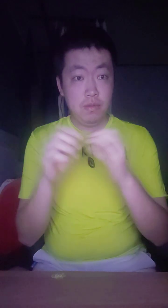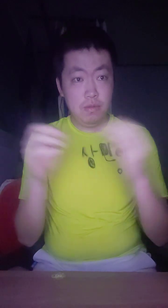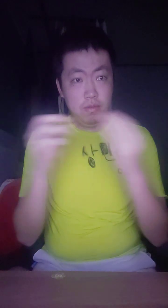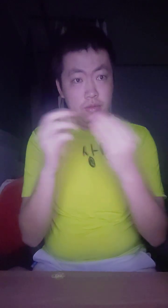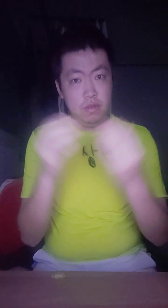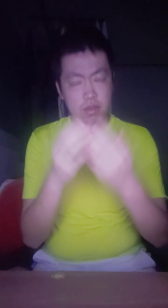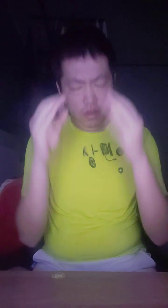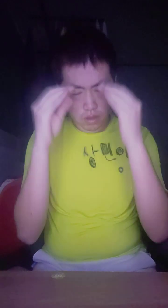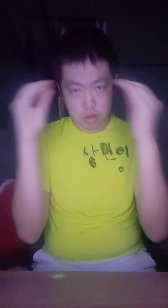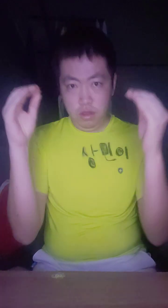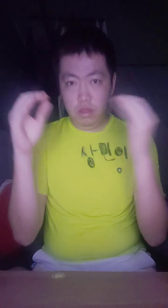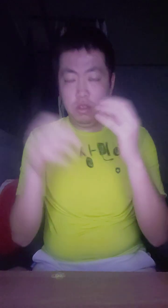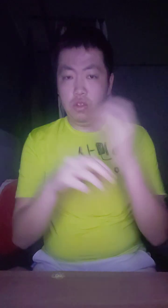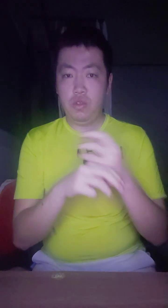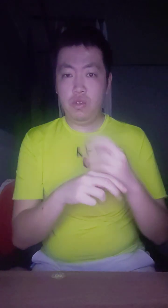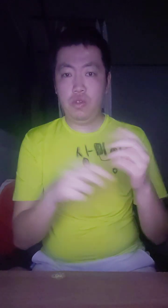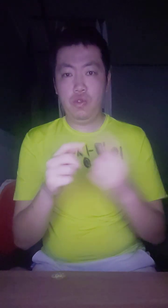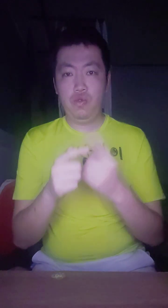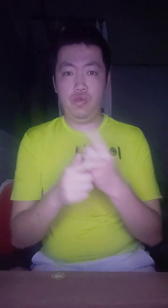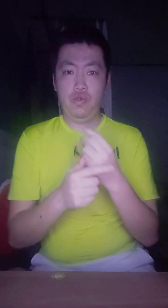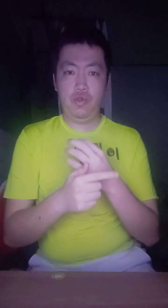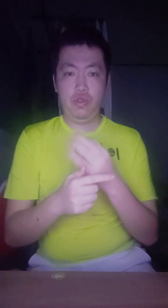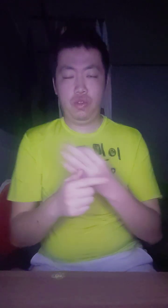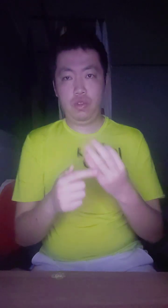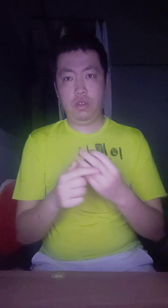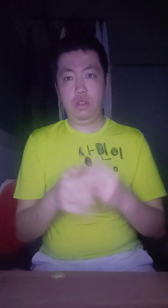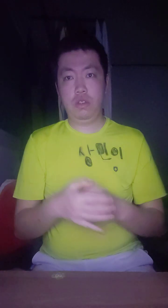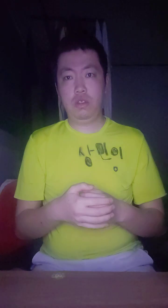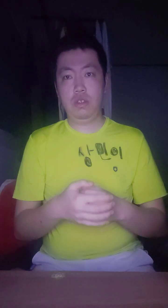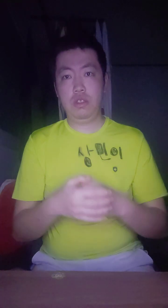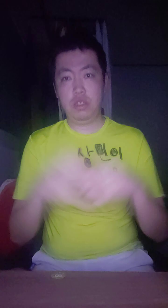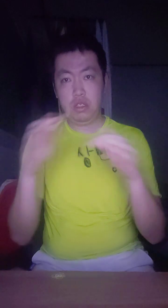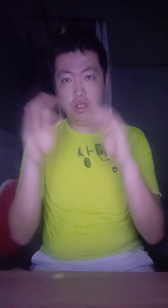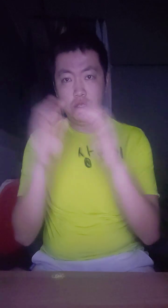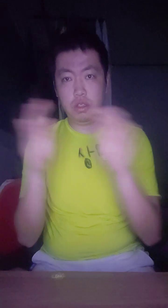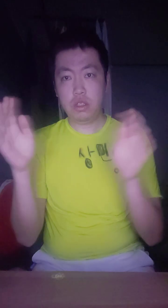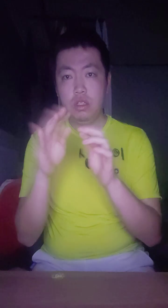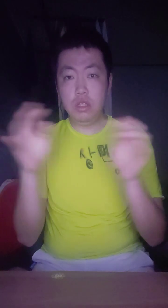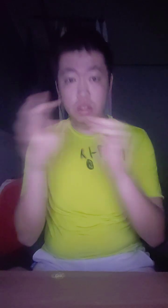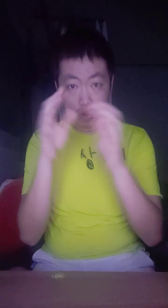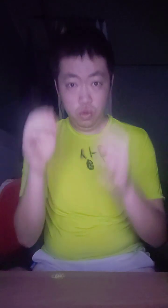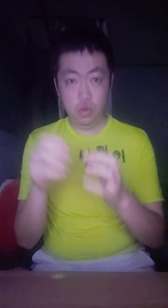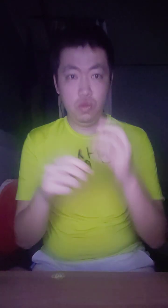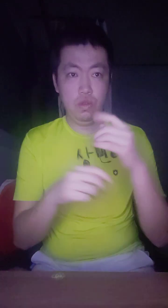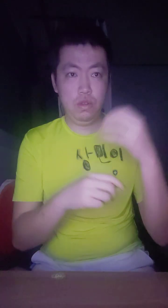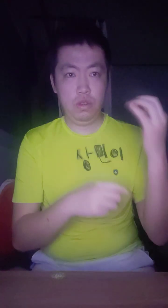다 나갔다고 그러면서 이제 그 집만 나간 줄 알았는데 나와서 보니까 다 나갔다고 전구가.